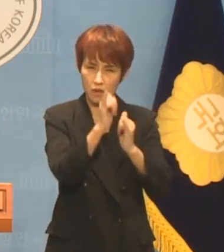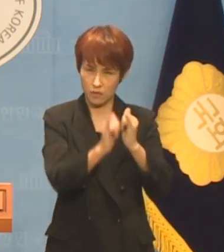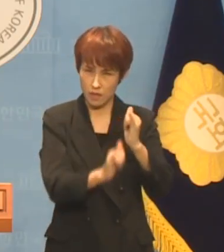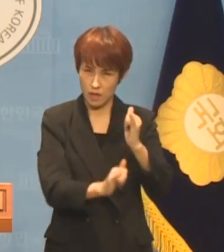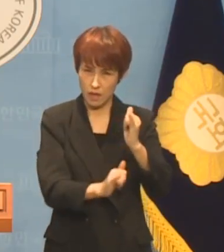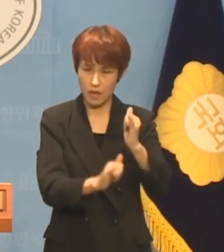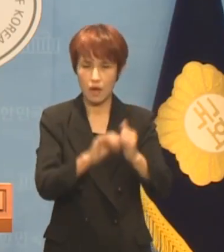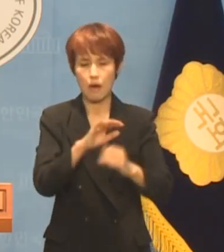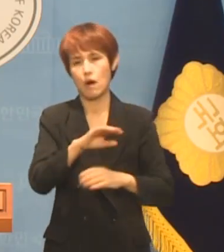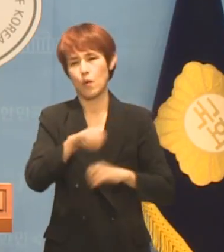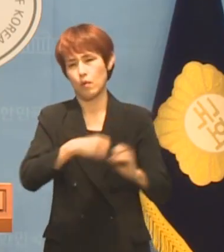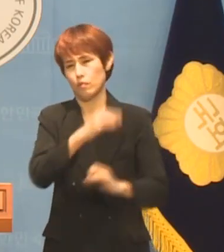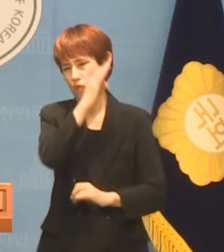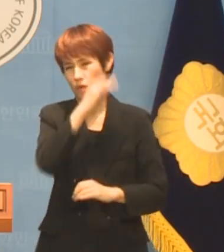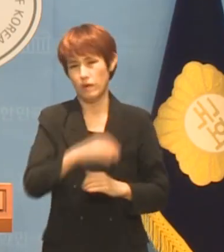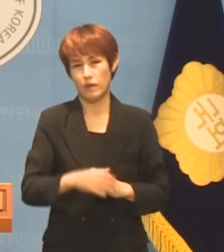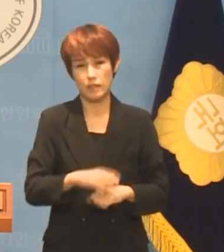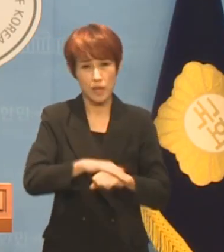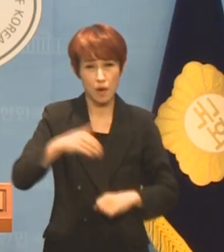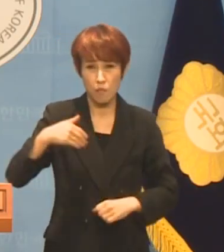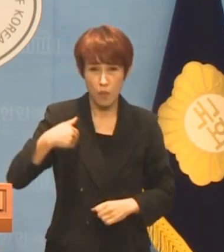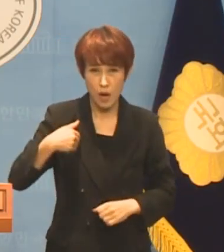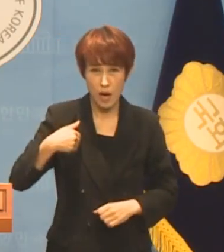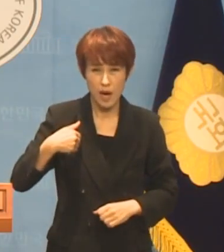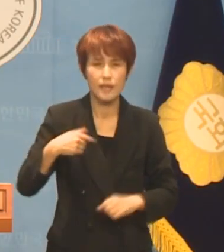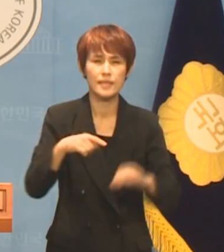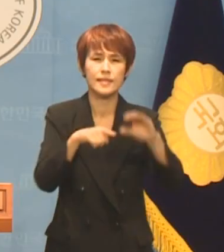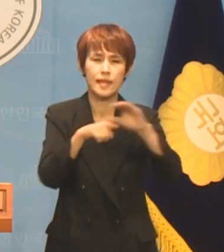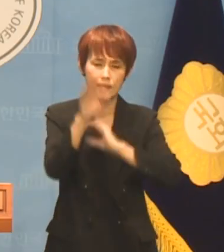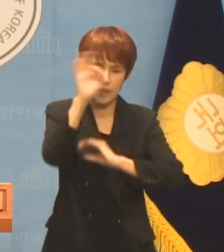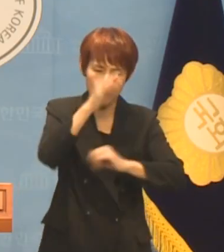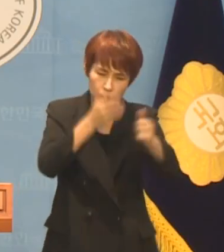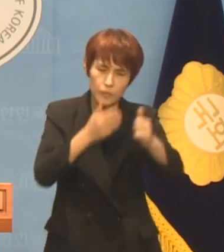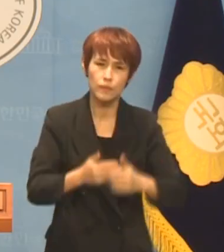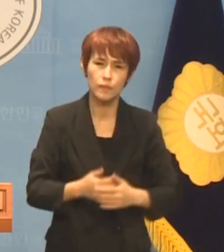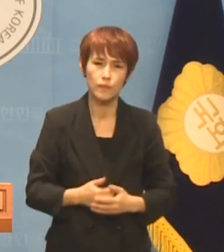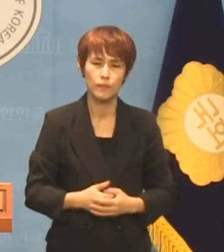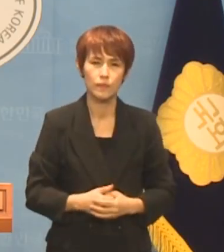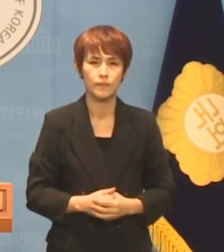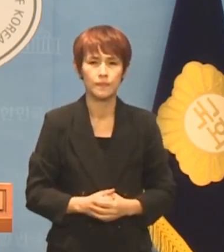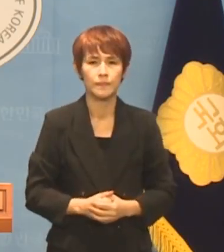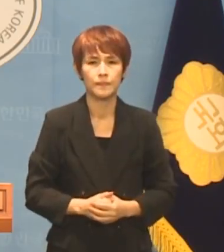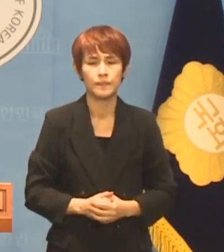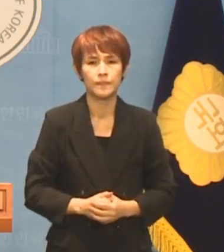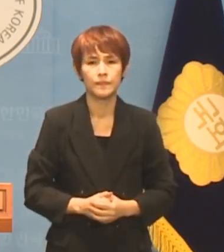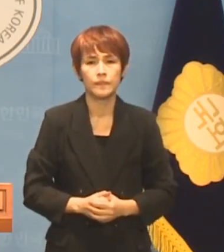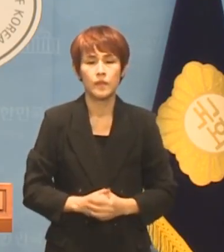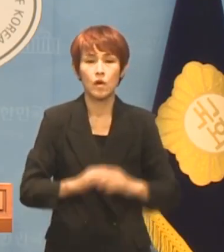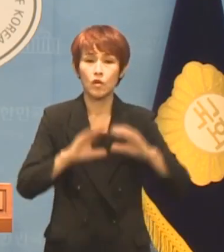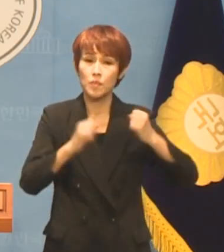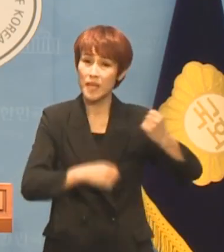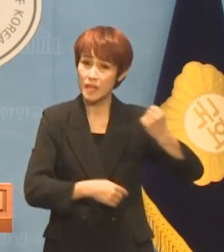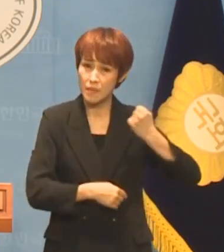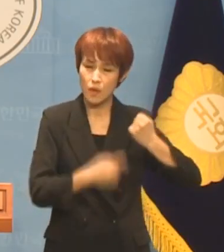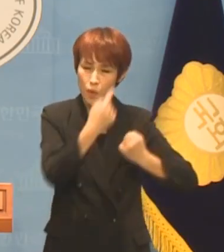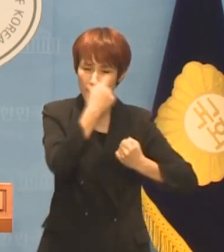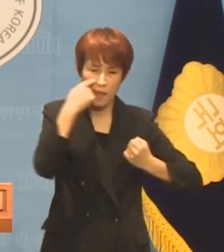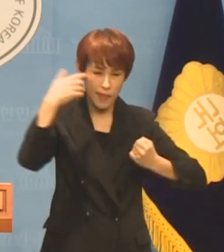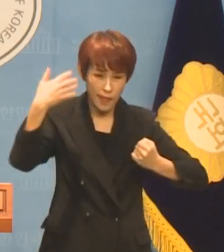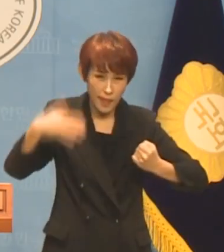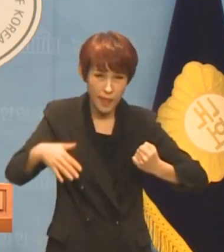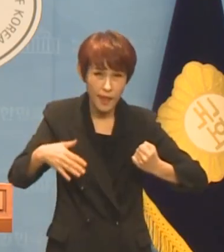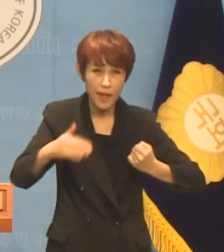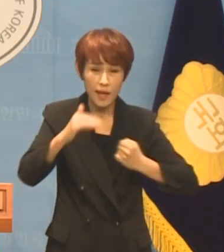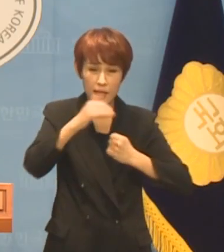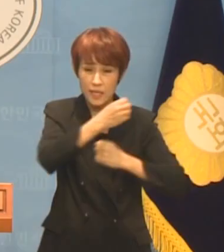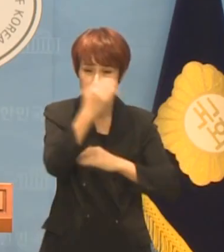부끄러울 수준입니다. 잘 모르면 사전부터 찾아보십시오. 참고로 국민의힘이 제대로 확인하지 않은 듯한